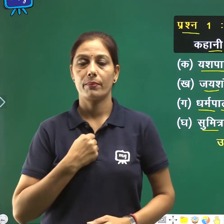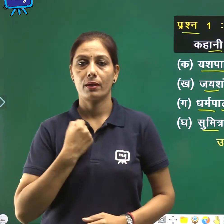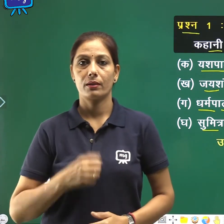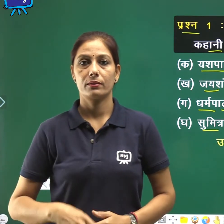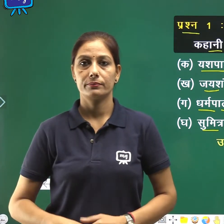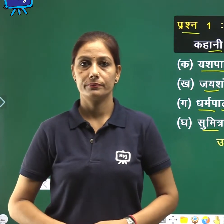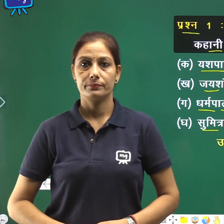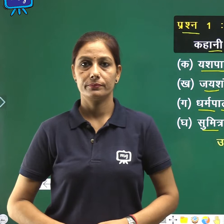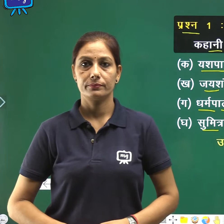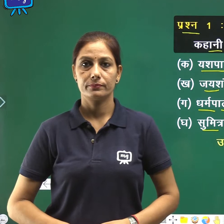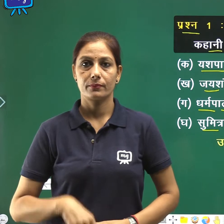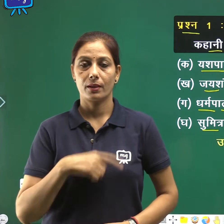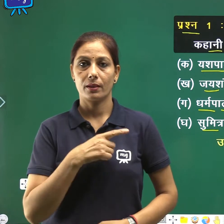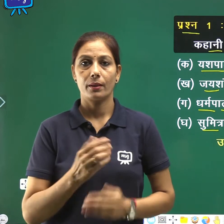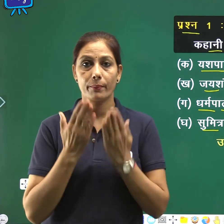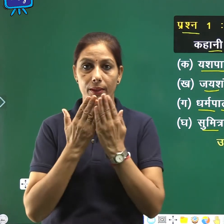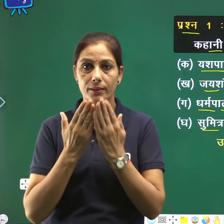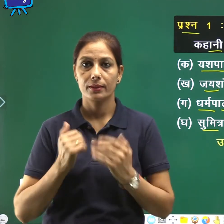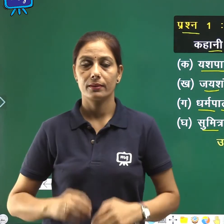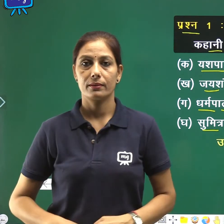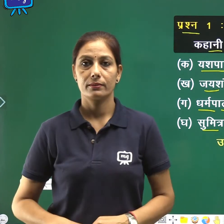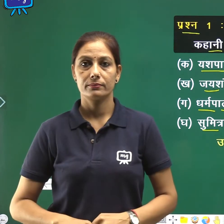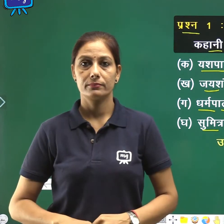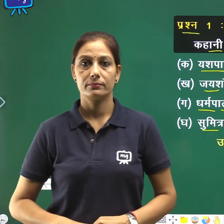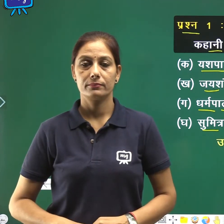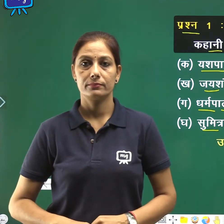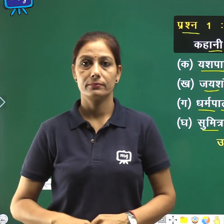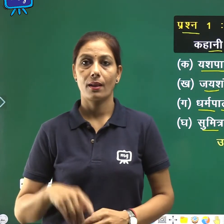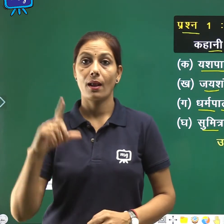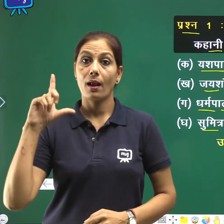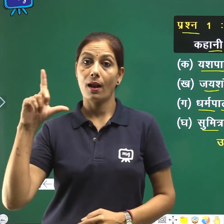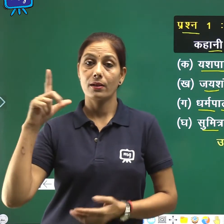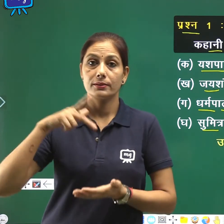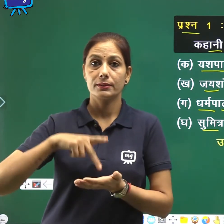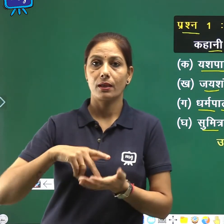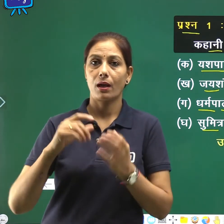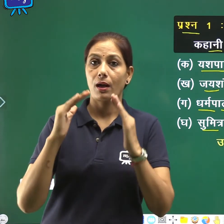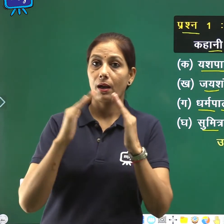हमने यह पढ़ा था कि लखनवी अंदाज कहानी